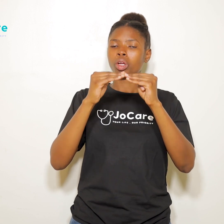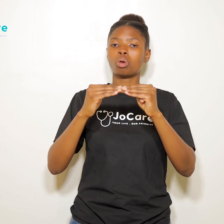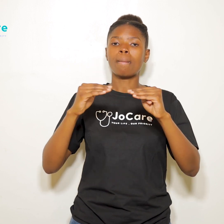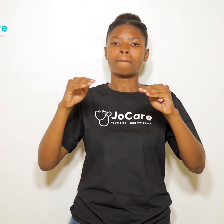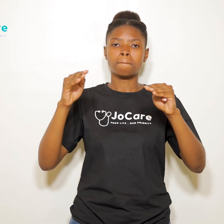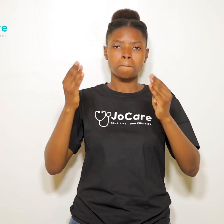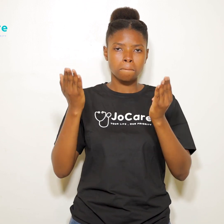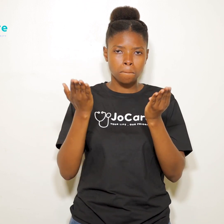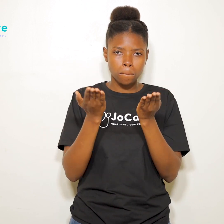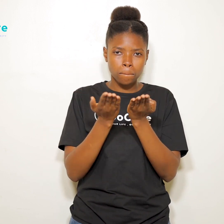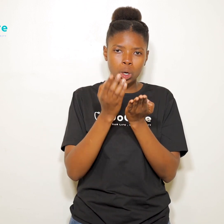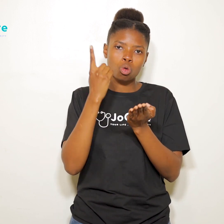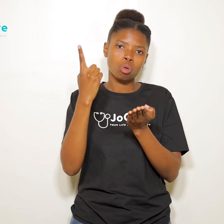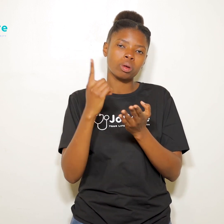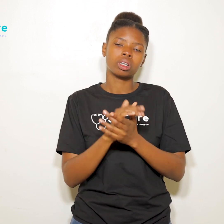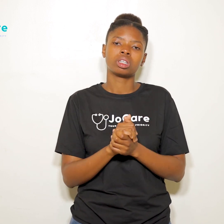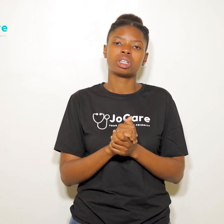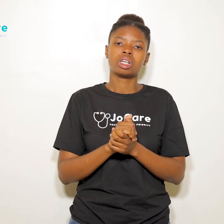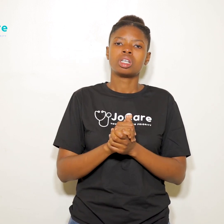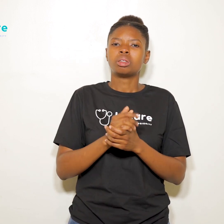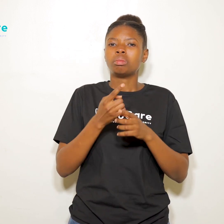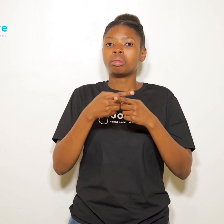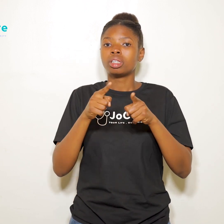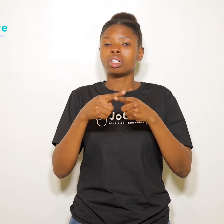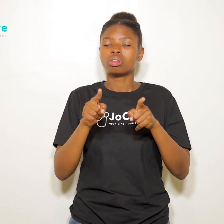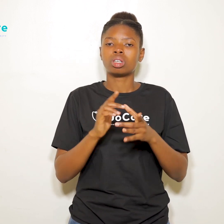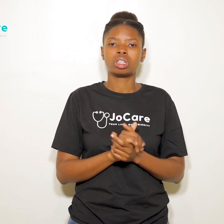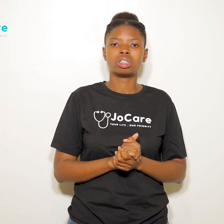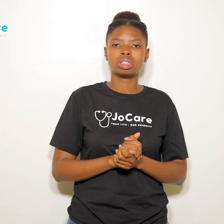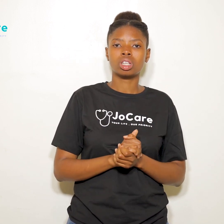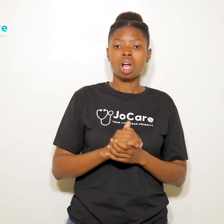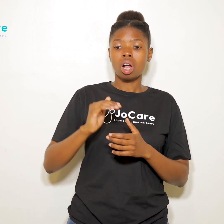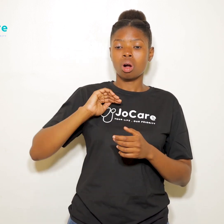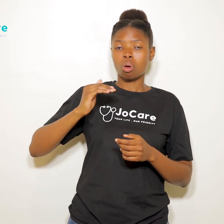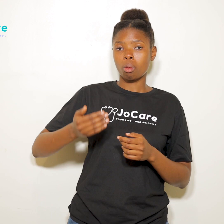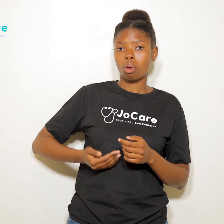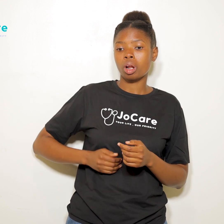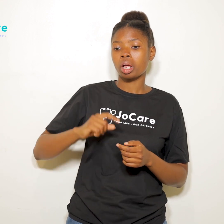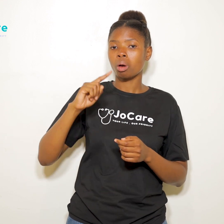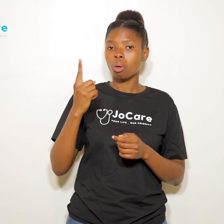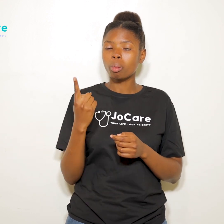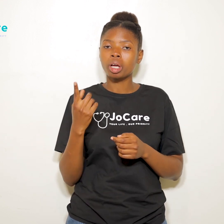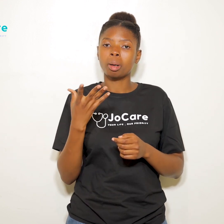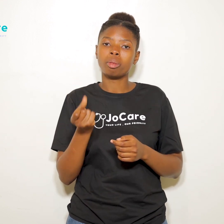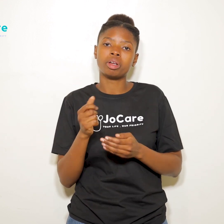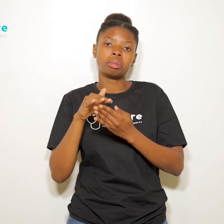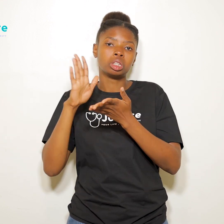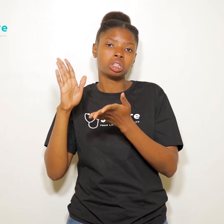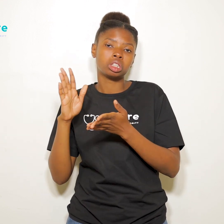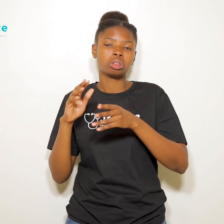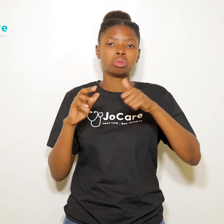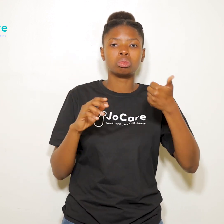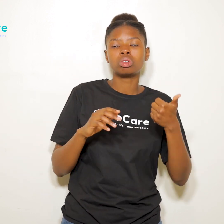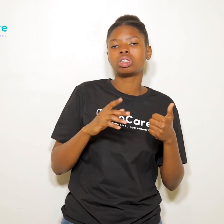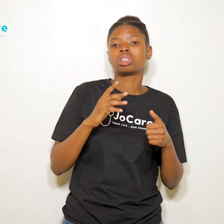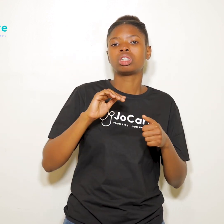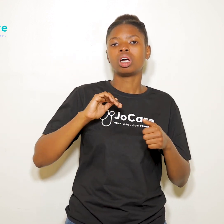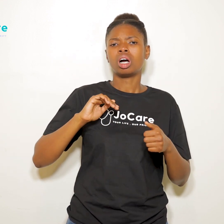ntabwo irekurwa ku buryo bumwe ngo umudamu kanaka n'uyu nguyu imisemburo yawe wenda igomba kurekurwa kuri uyu munsi cyangwa kuri iyi